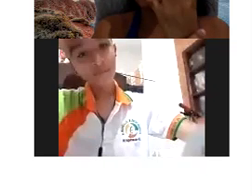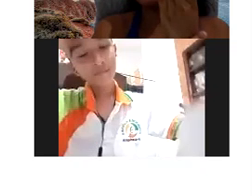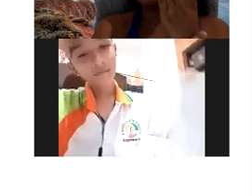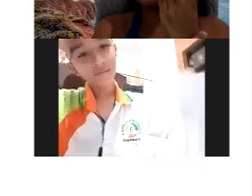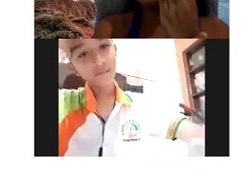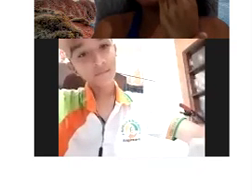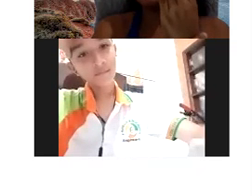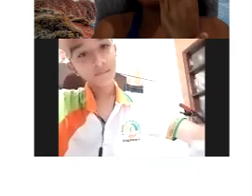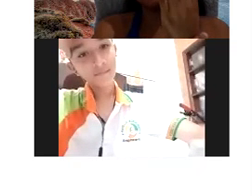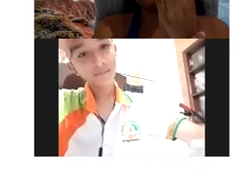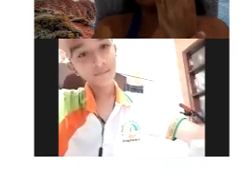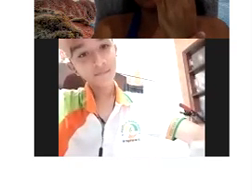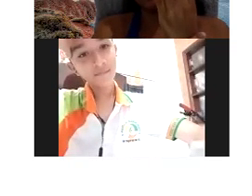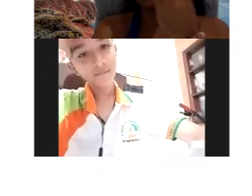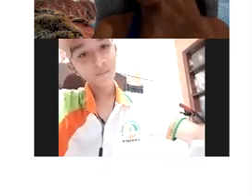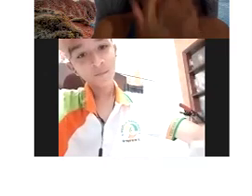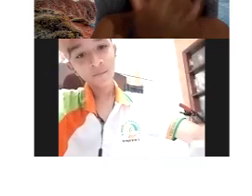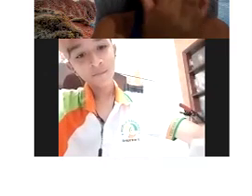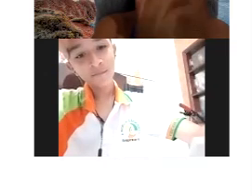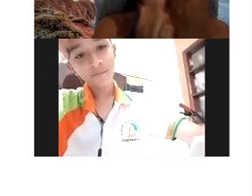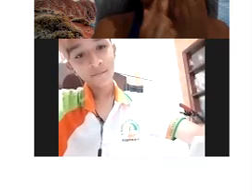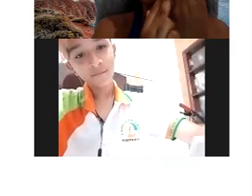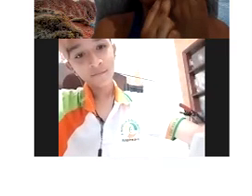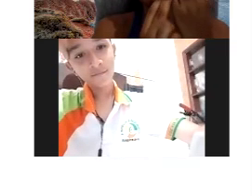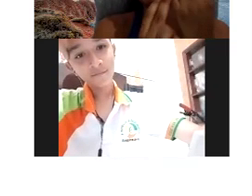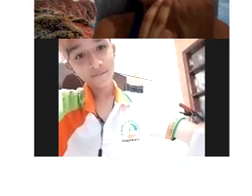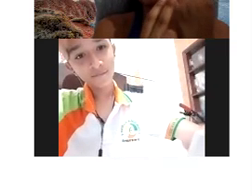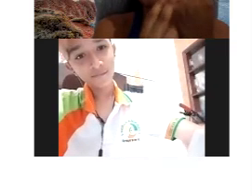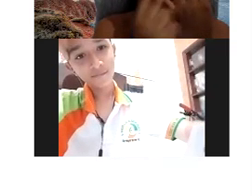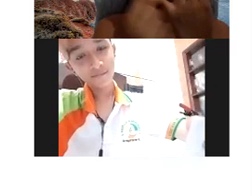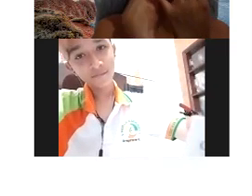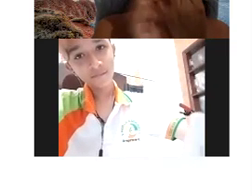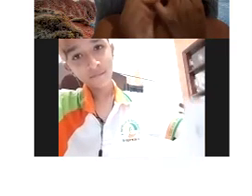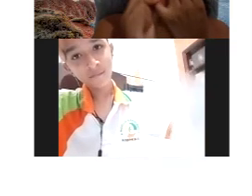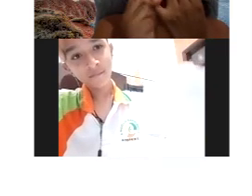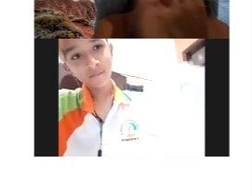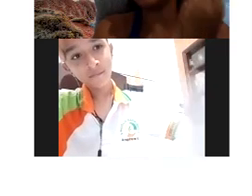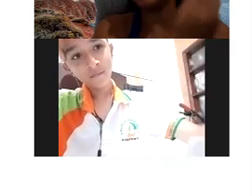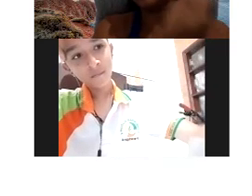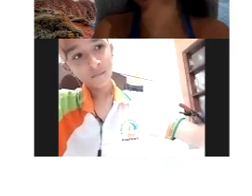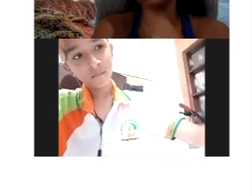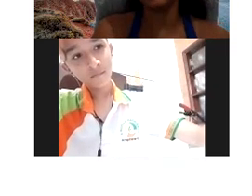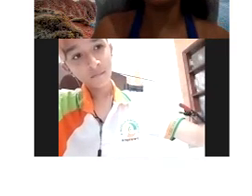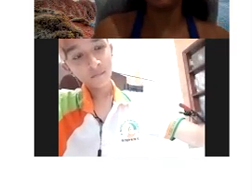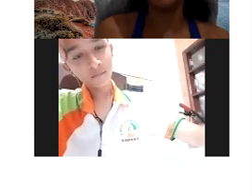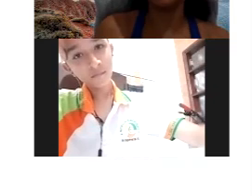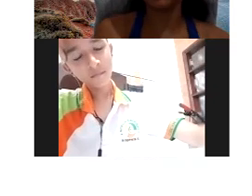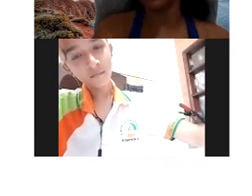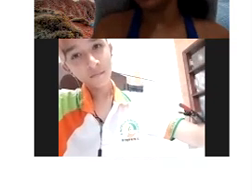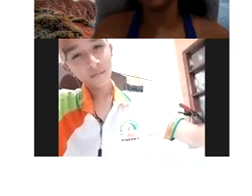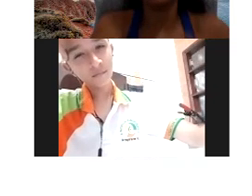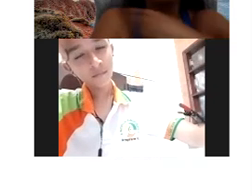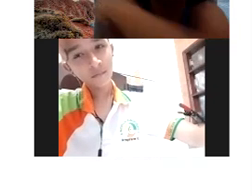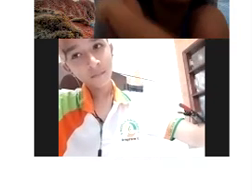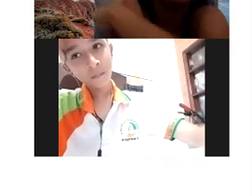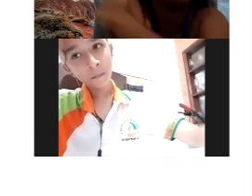troca agora se fossem dois aí tudo bem né dois e dois mas a gente tem três então é óbvio que só pode ter uma troca e sempre